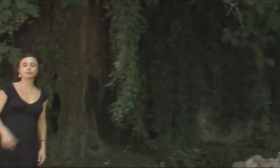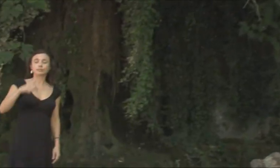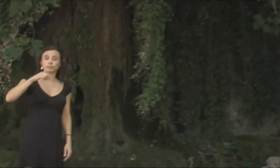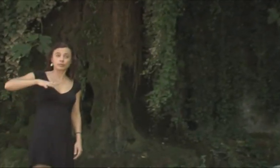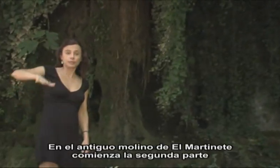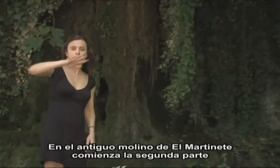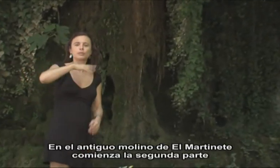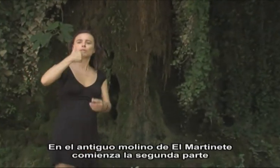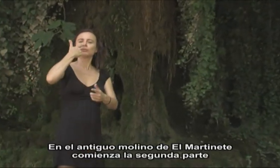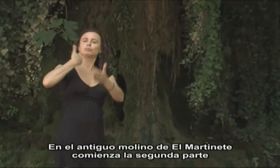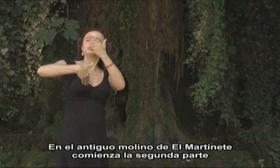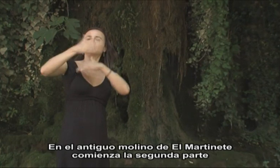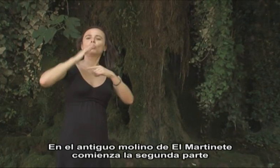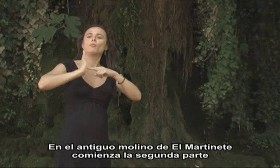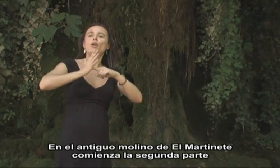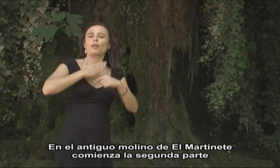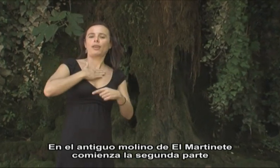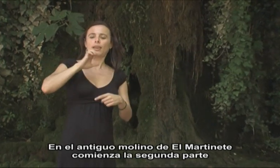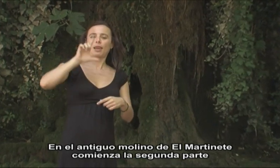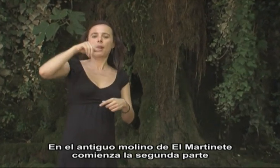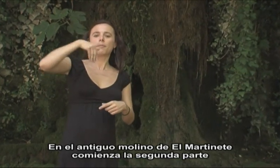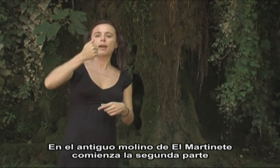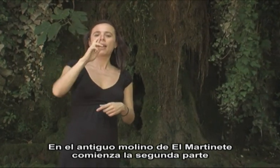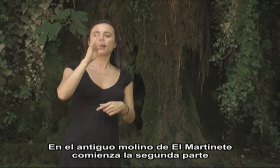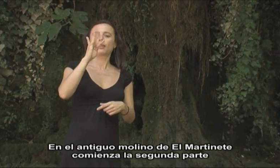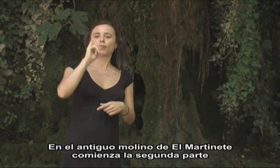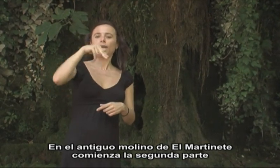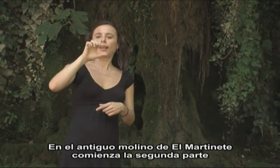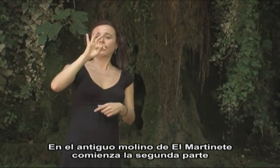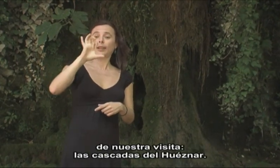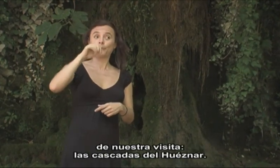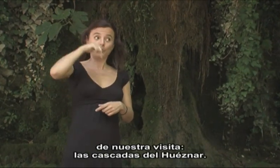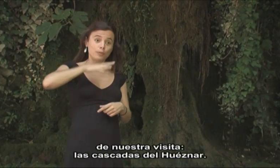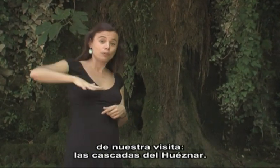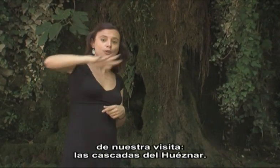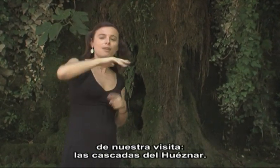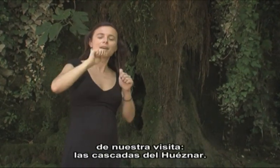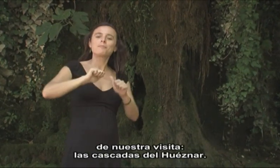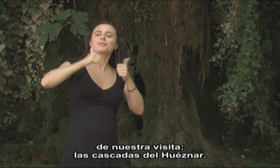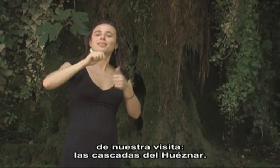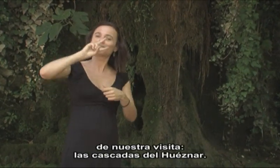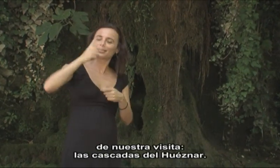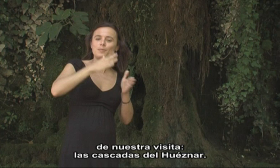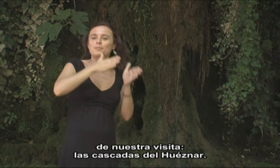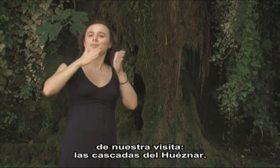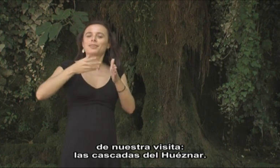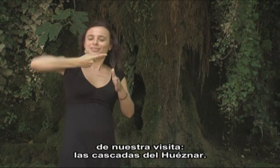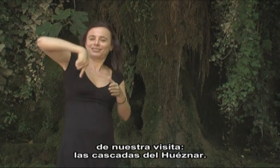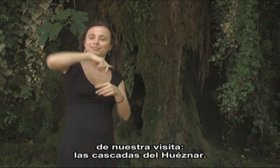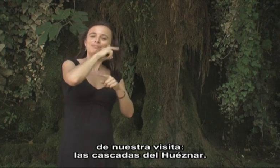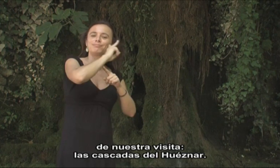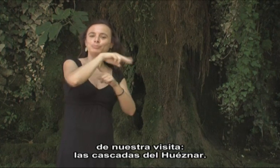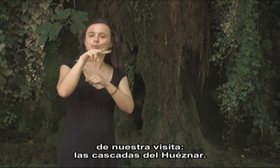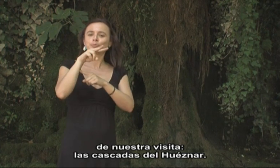En el antiguo molino del Martinete comienza la segunda parte de nuestra visita, las